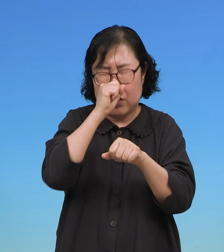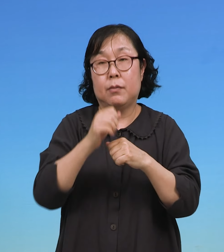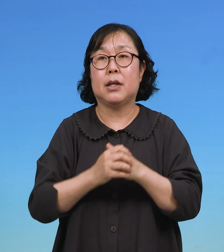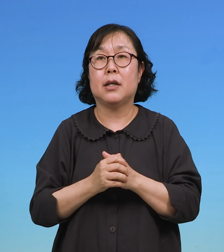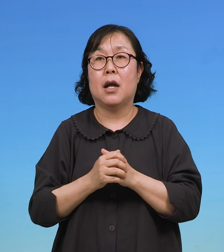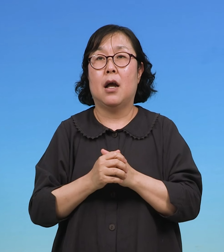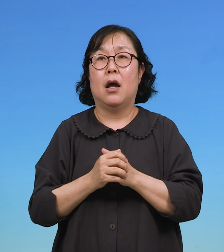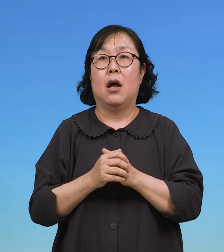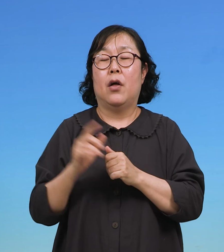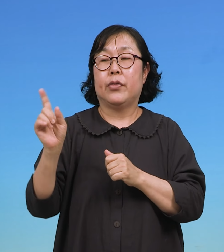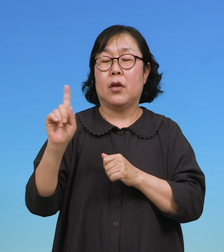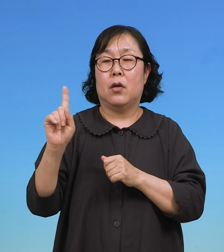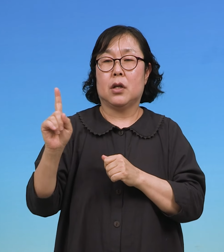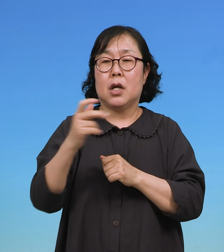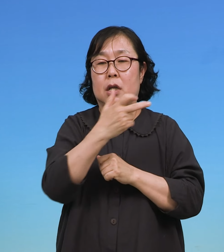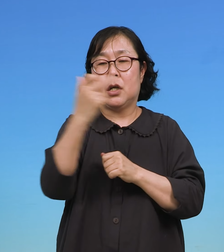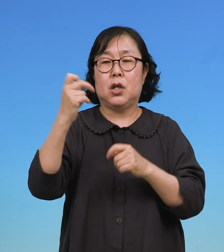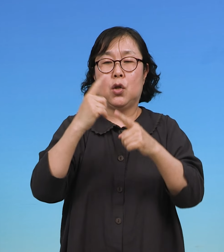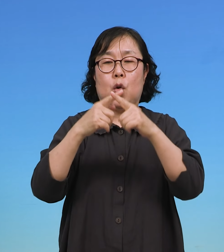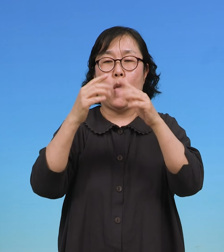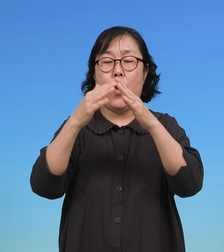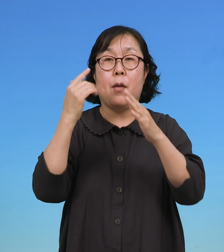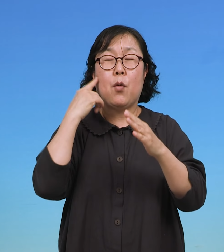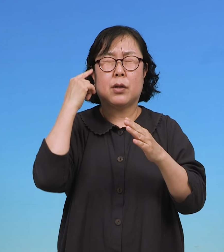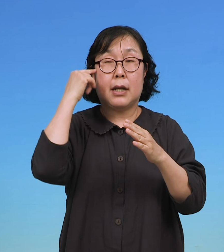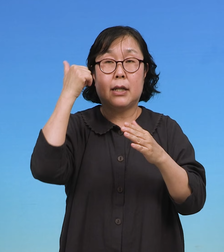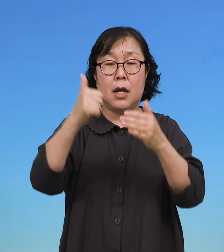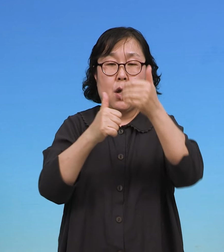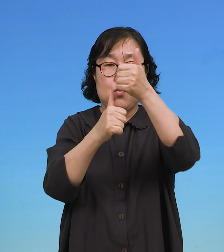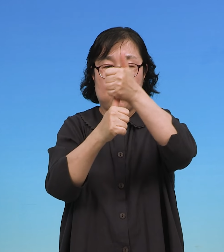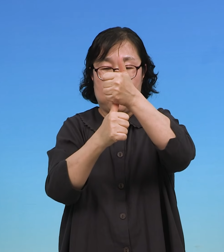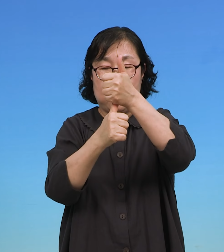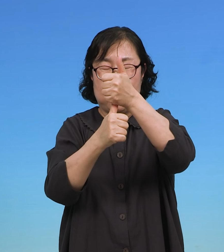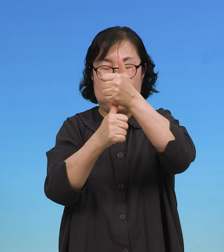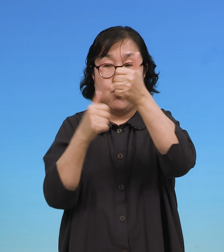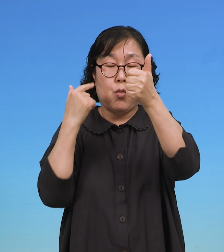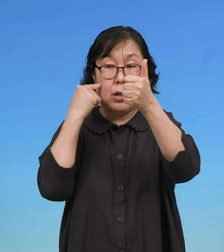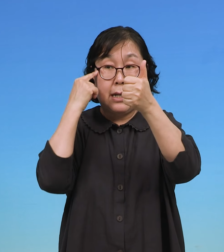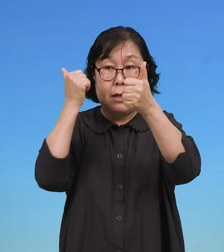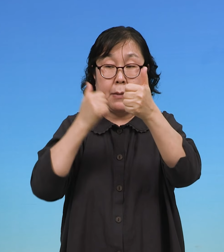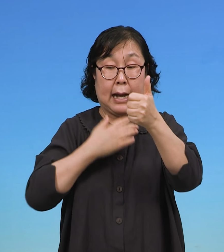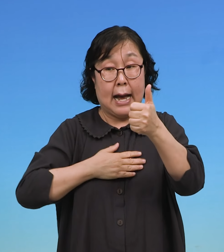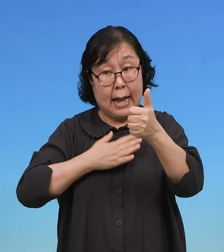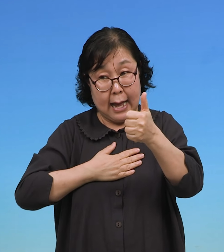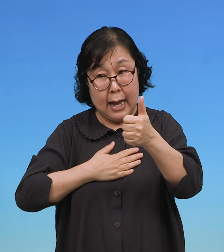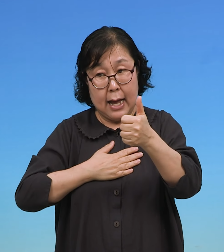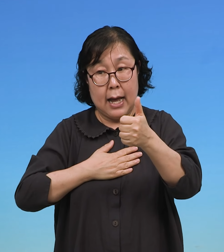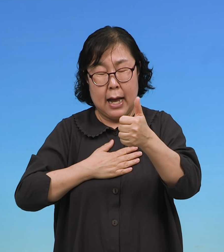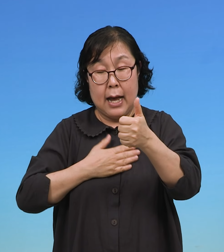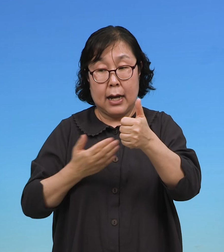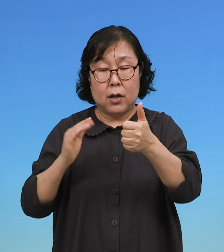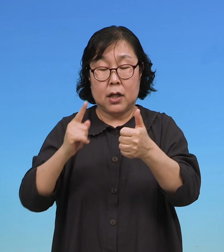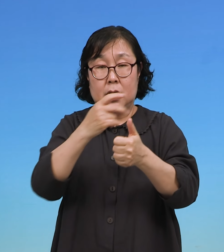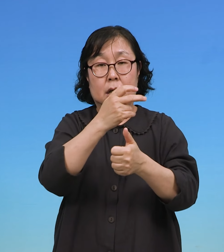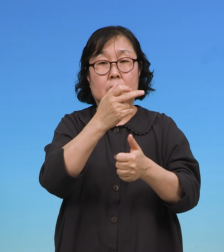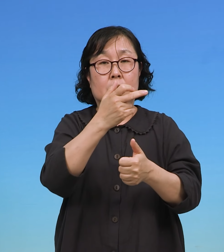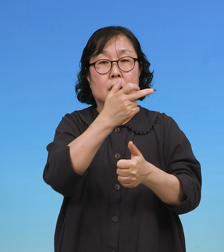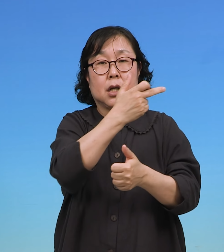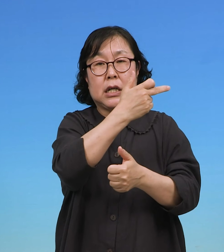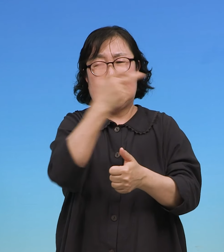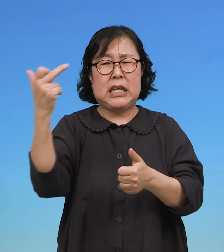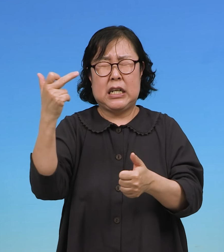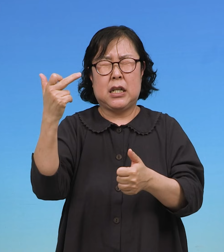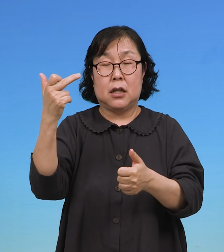한국교회를 대표하던 큰 교회 목사님 밑에 부교역자로 있던 제 아는 사람이 있는데요, 그 목사님은 스케일이